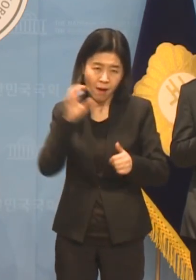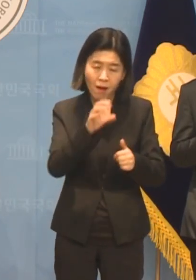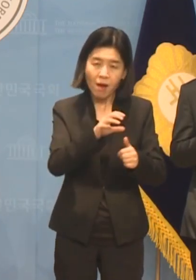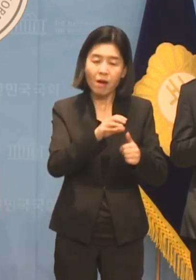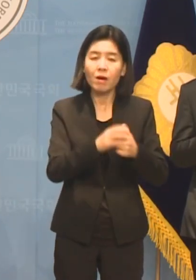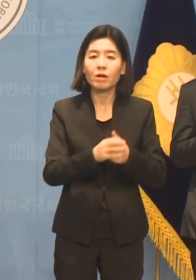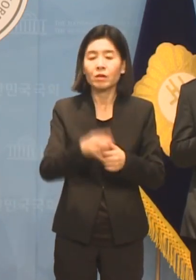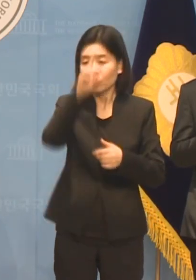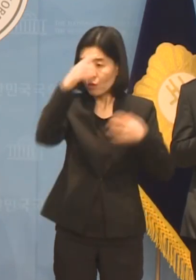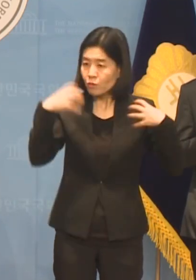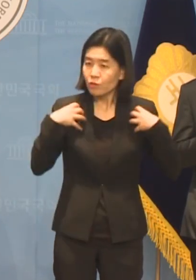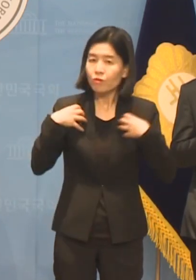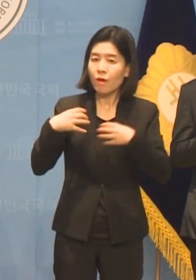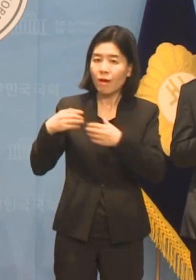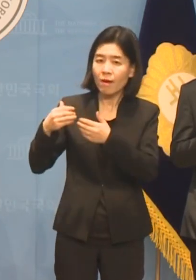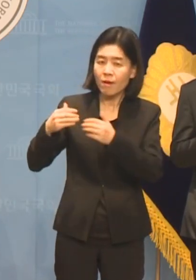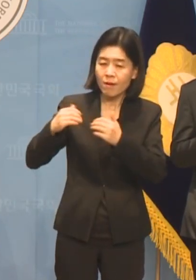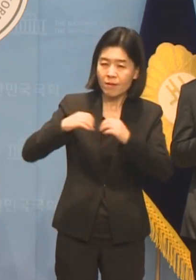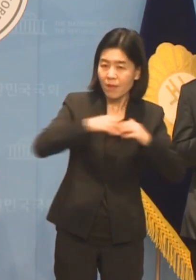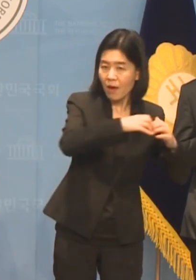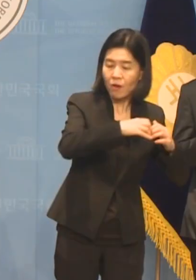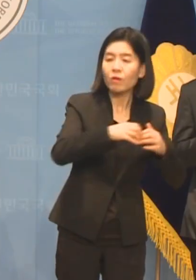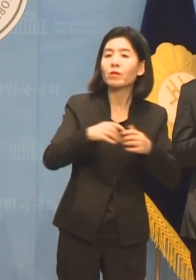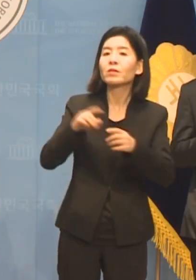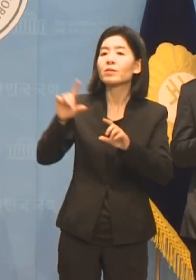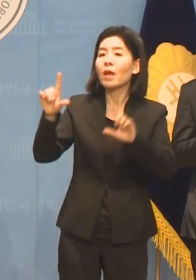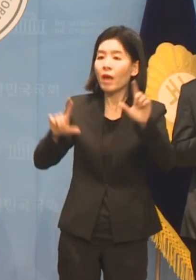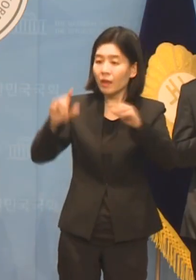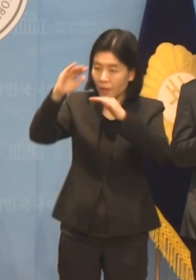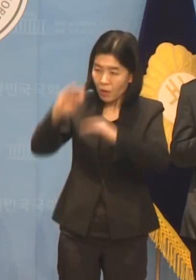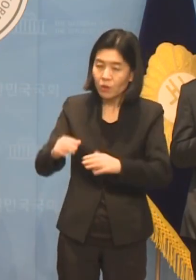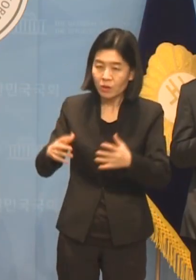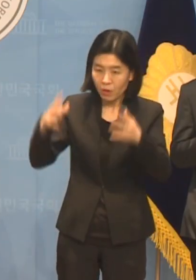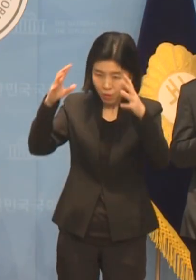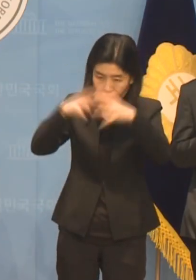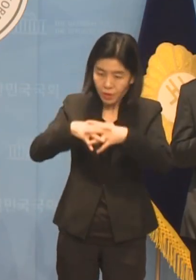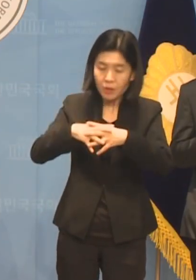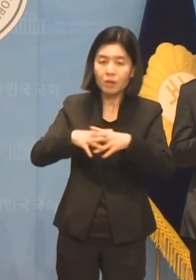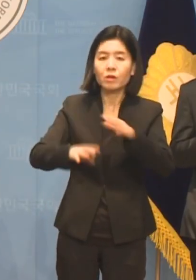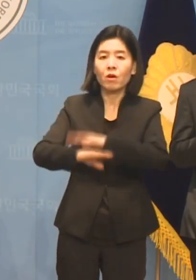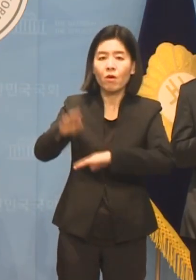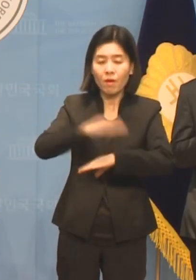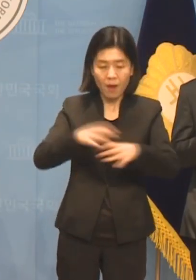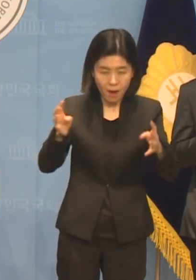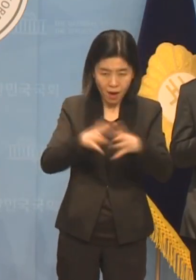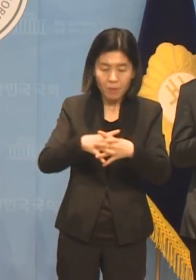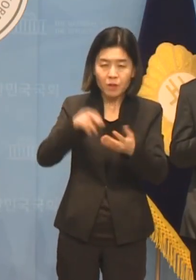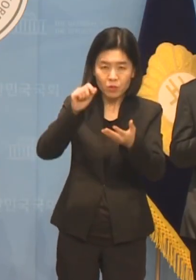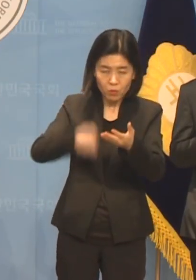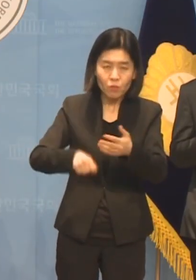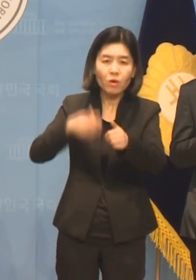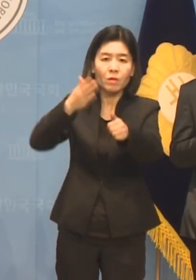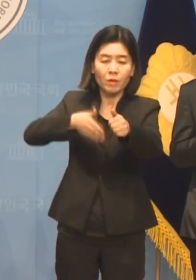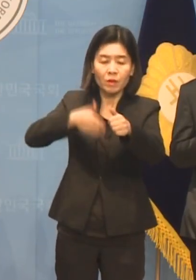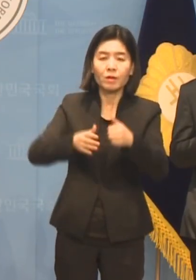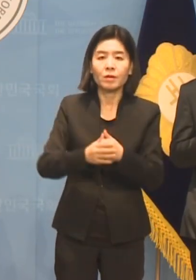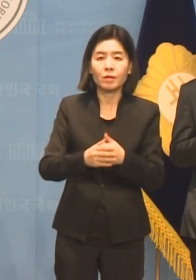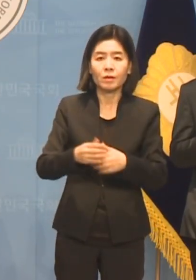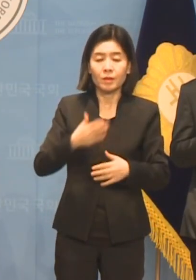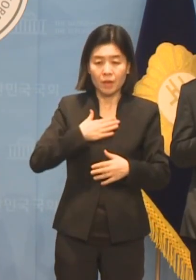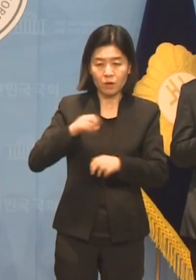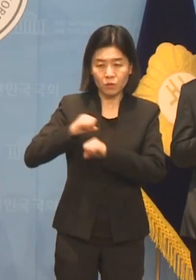대응을 촉구하는 결의안을 여야 합의로 즉시 통과시켜 주십시다. 저와 우리